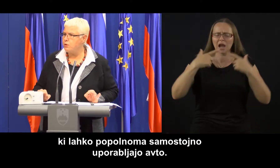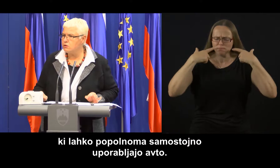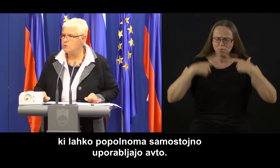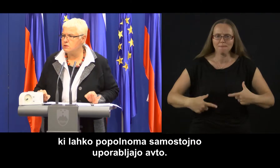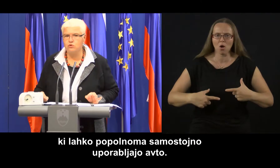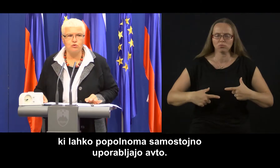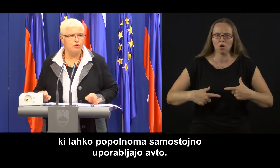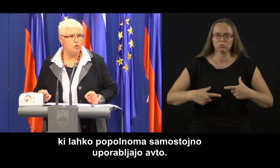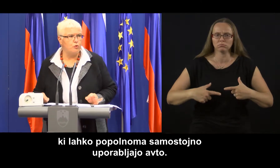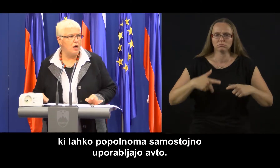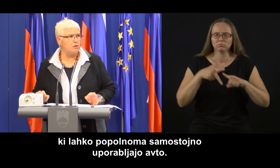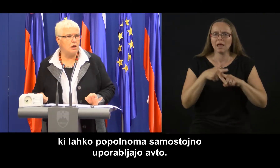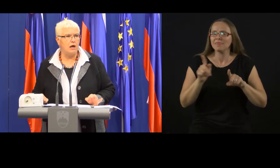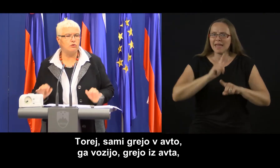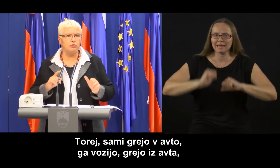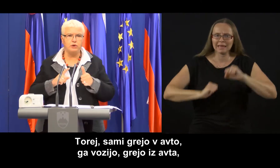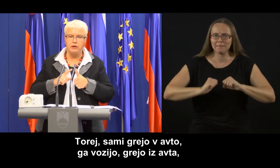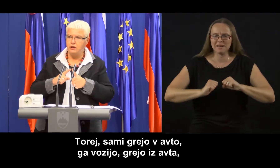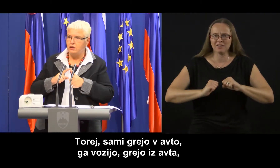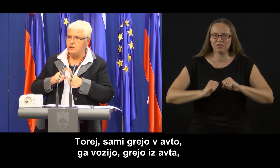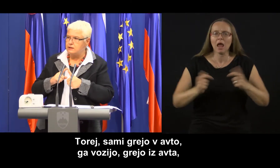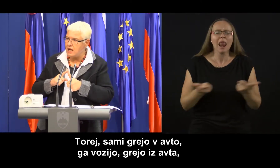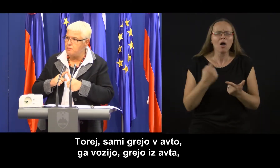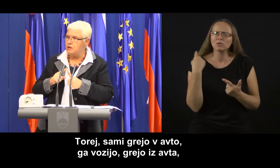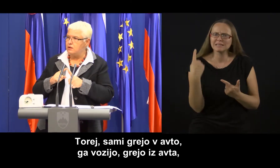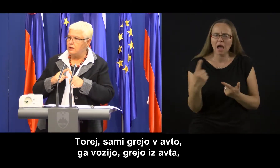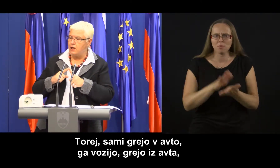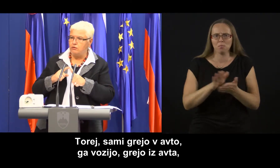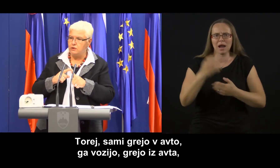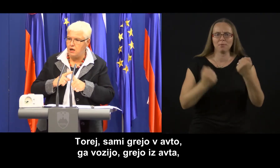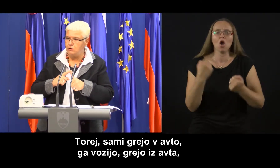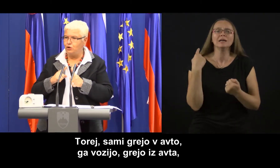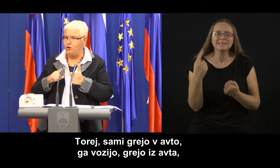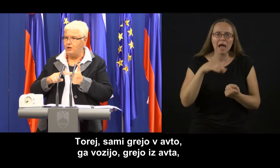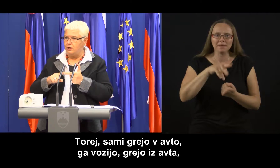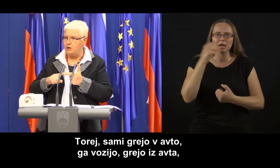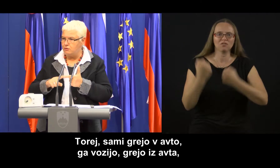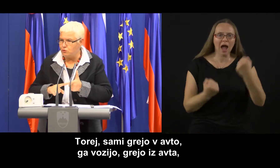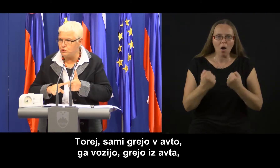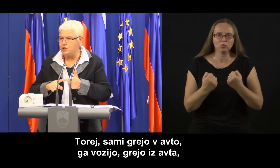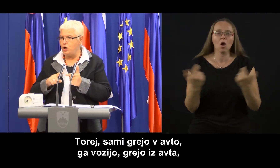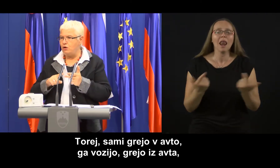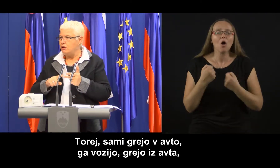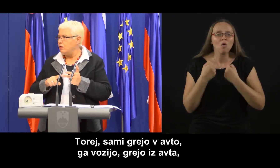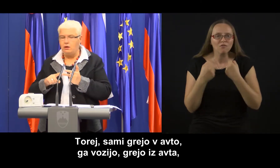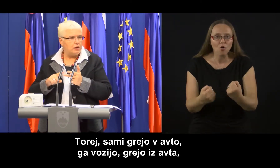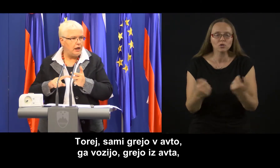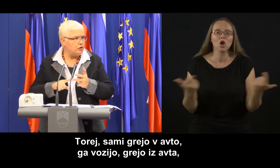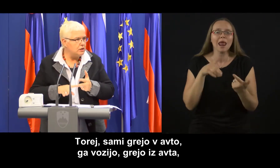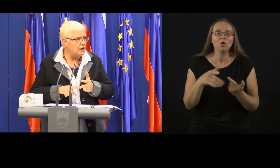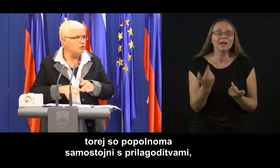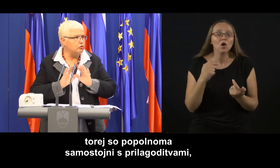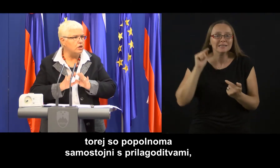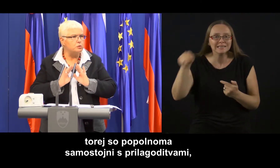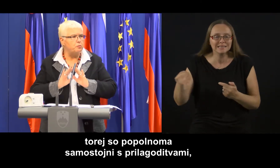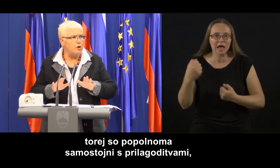lahko popolnoma samostojno uporabljajo avto. Torej, sami grejo v avto, ga vozijo, grejo